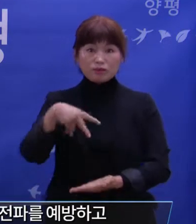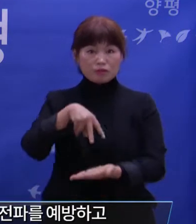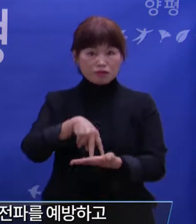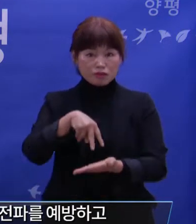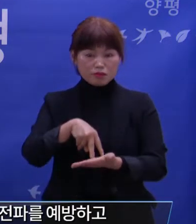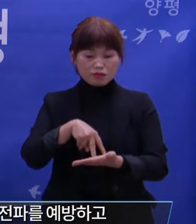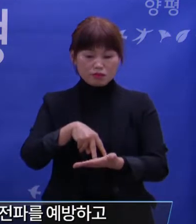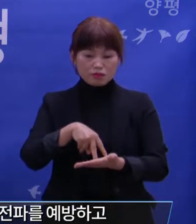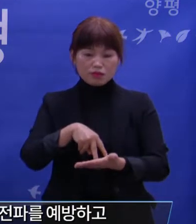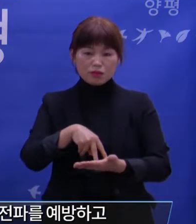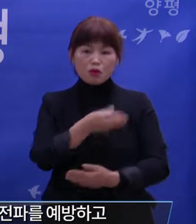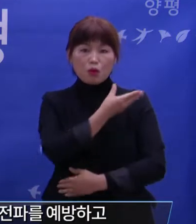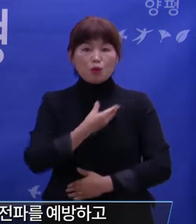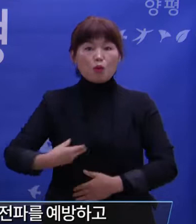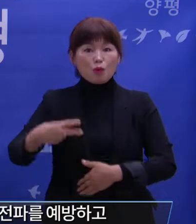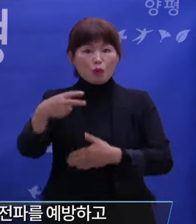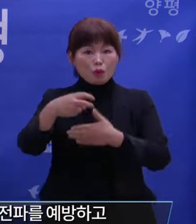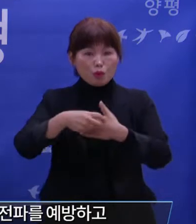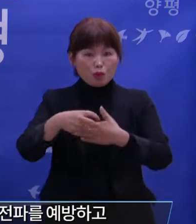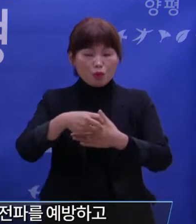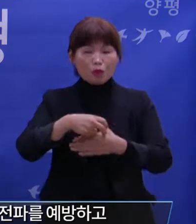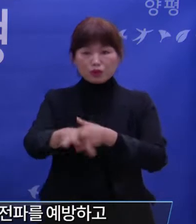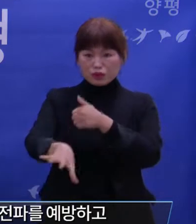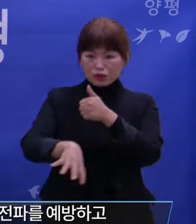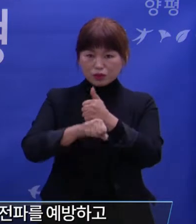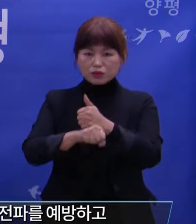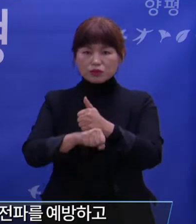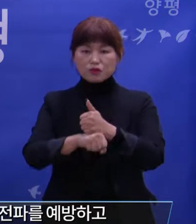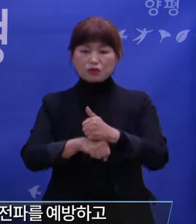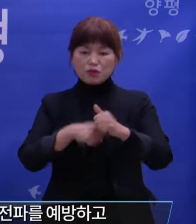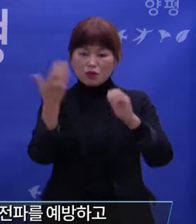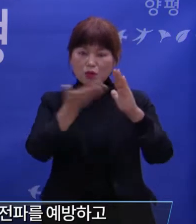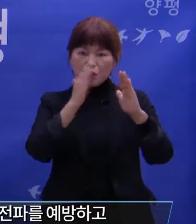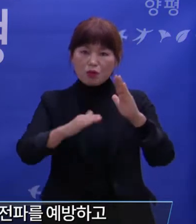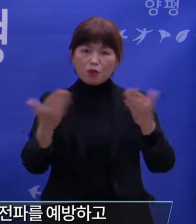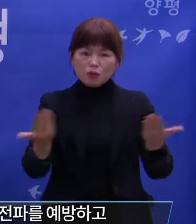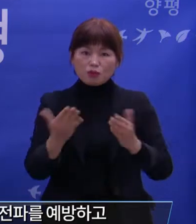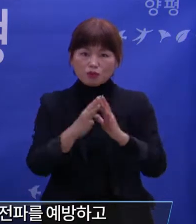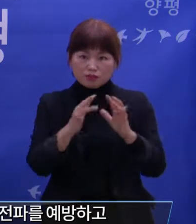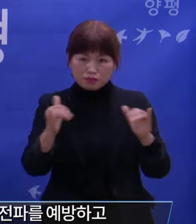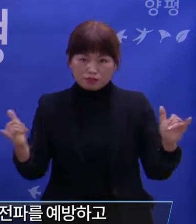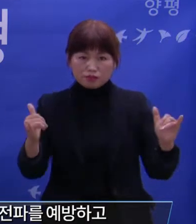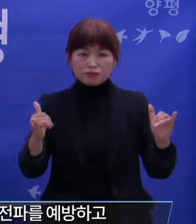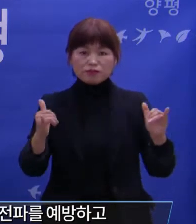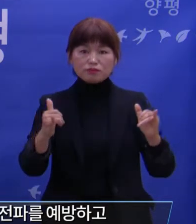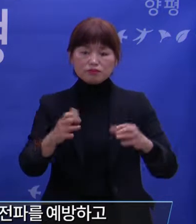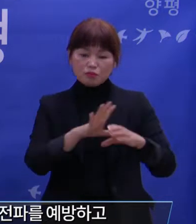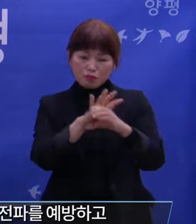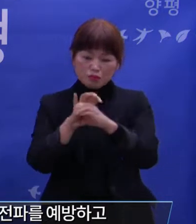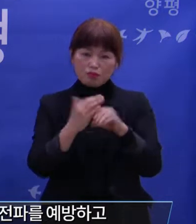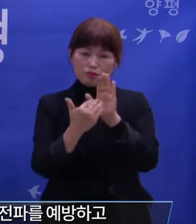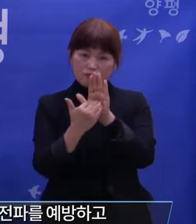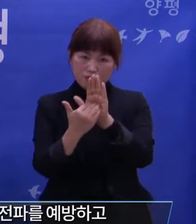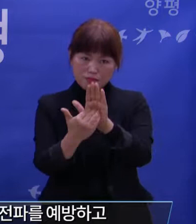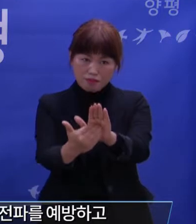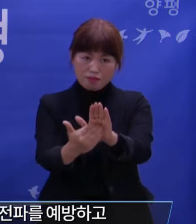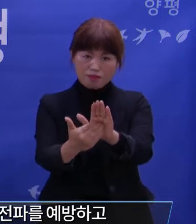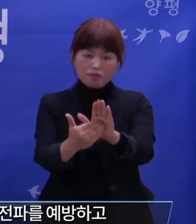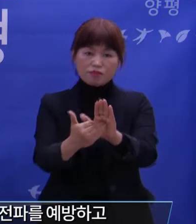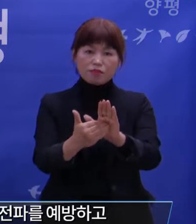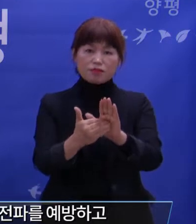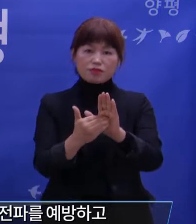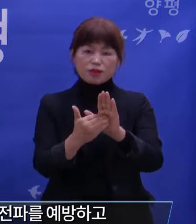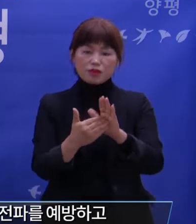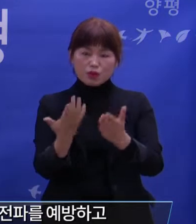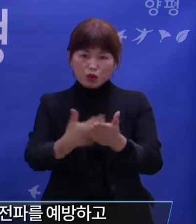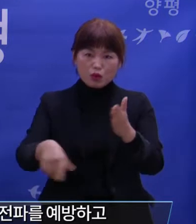보건소를 중심으로 모든 공직자가 코로나19 감염 전파를 예방하고 차단하는